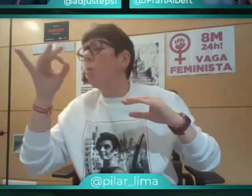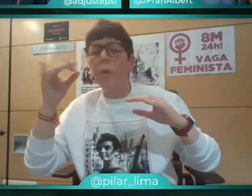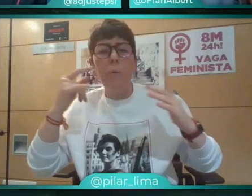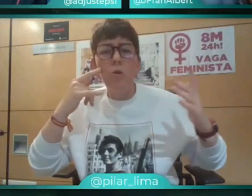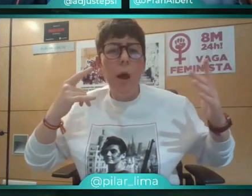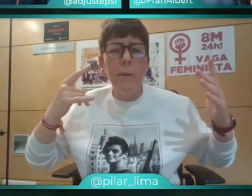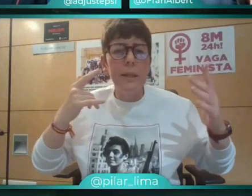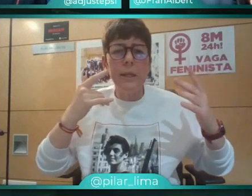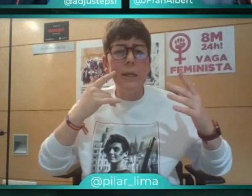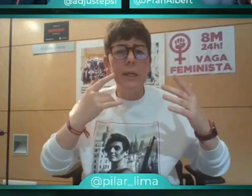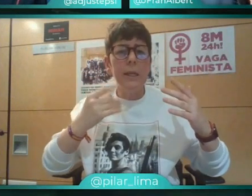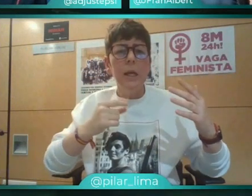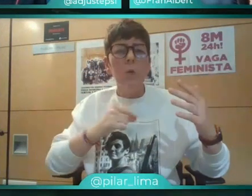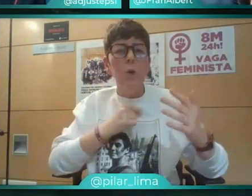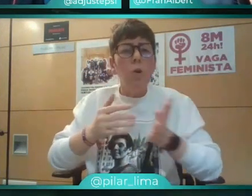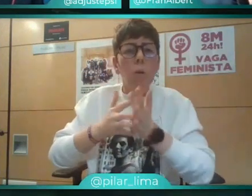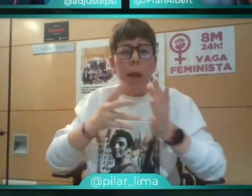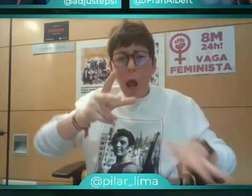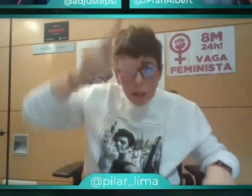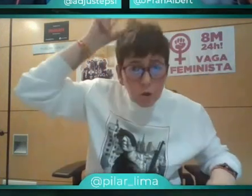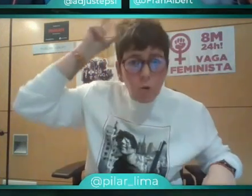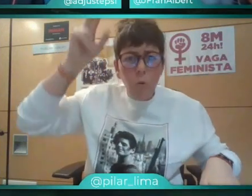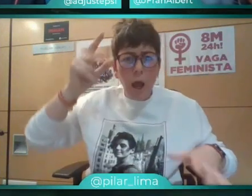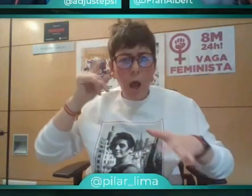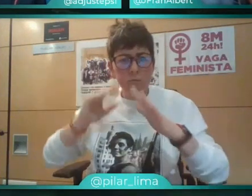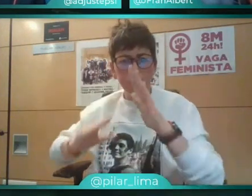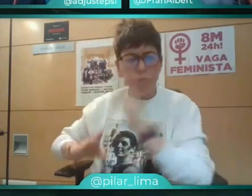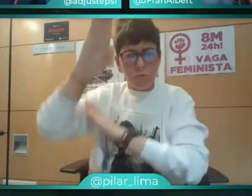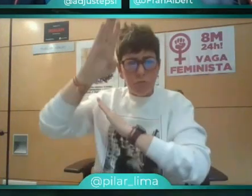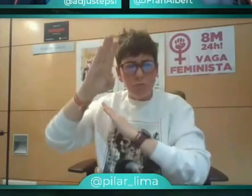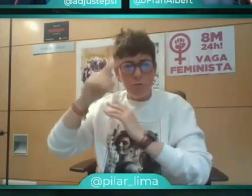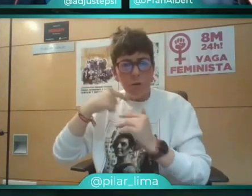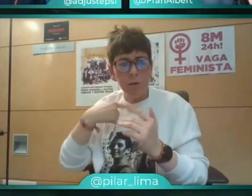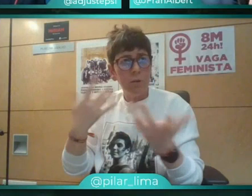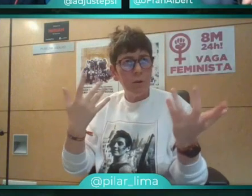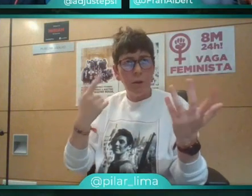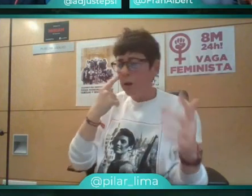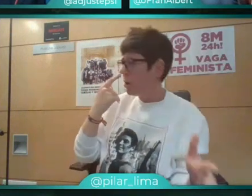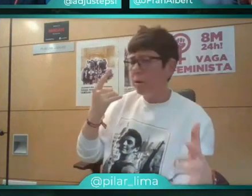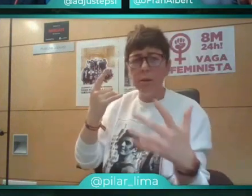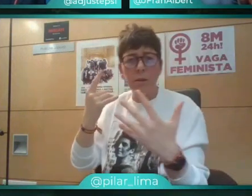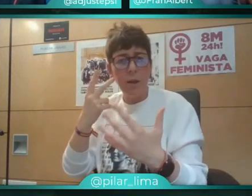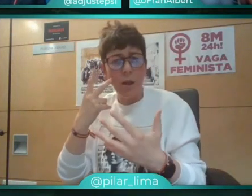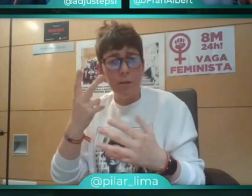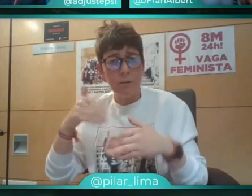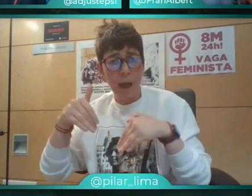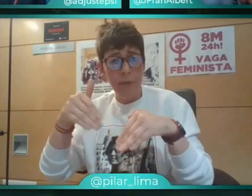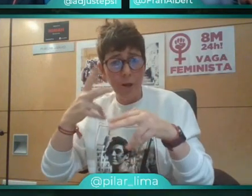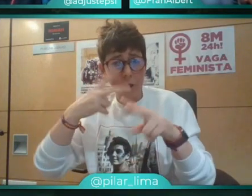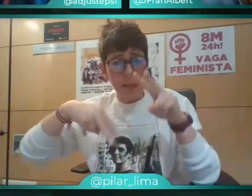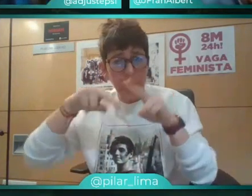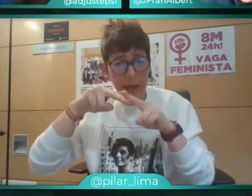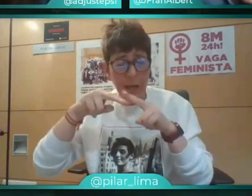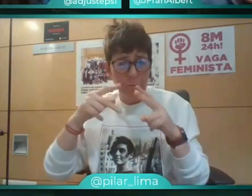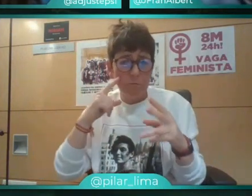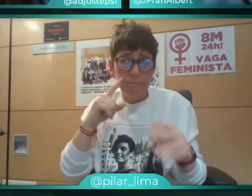7% y acabó con 22% bueno con nuestro compañero con Héctor y joeca seguro que va a dar el empuje